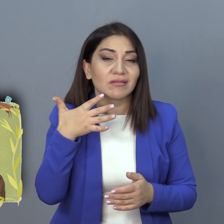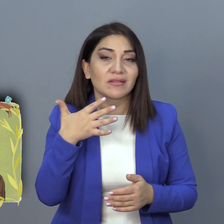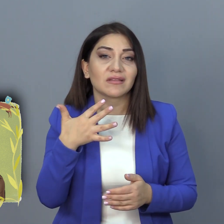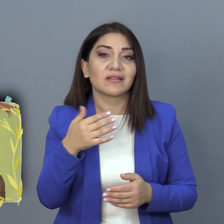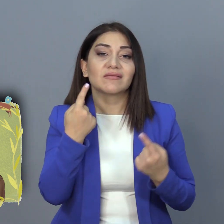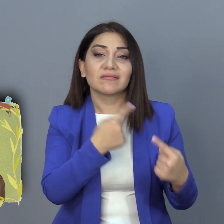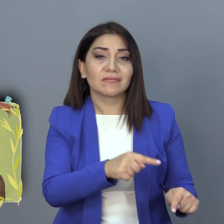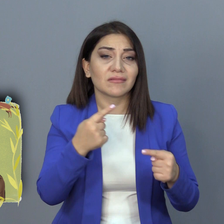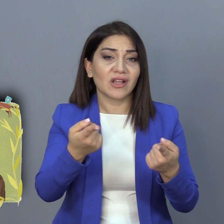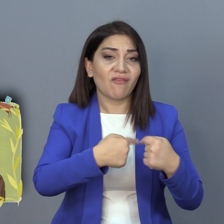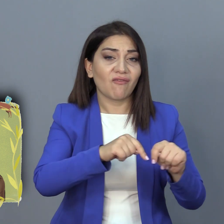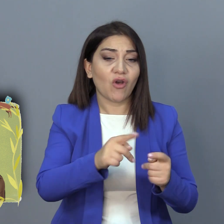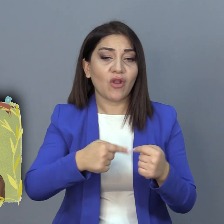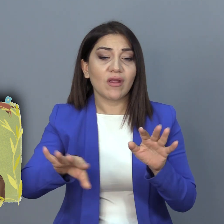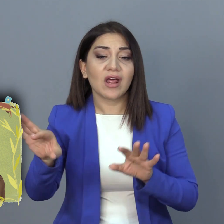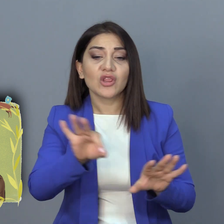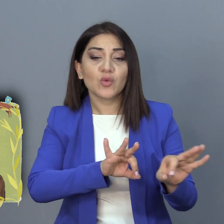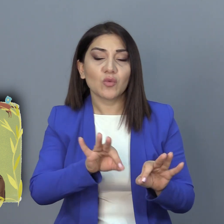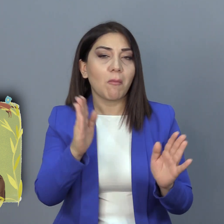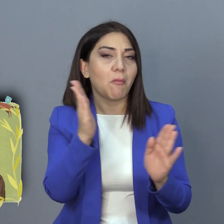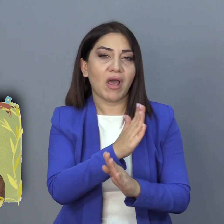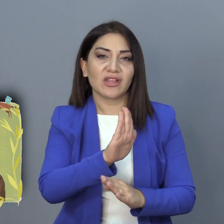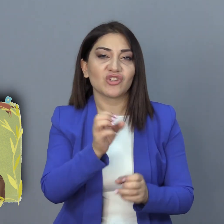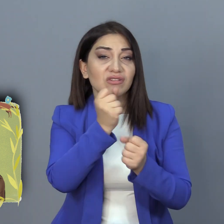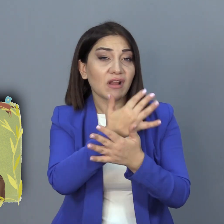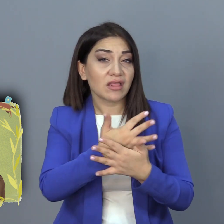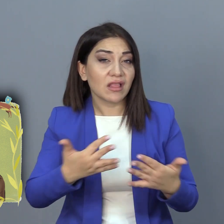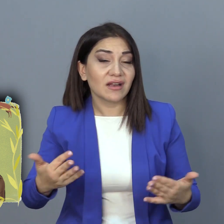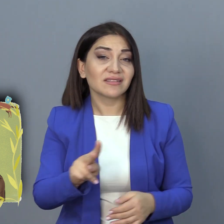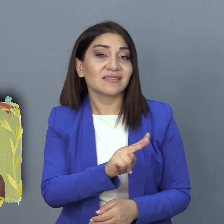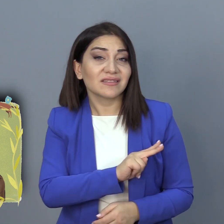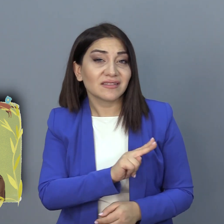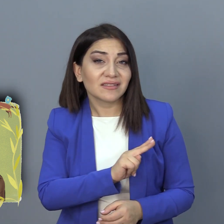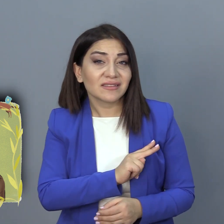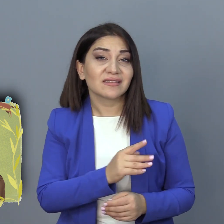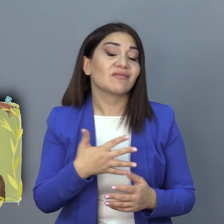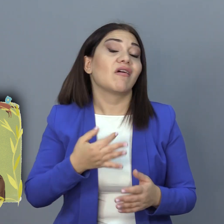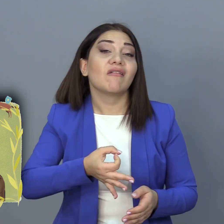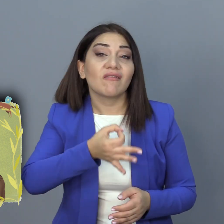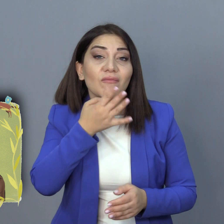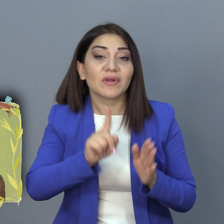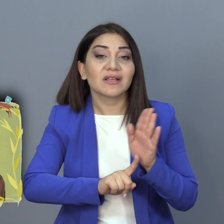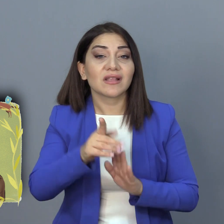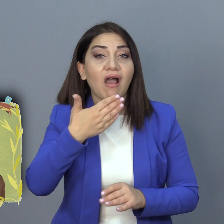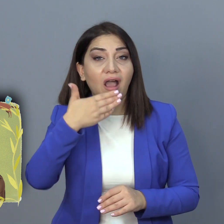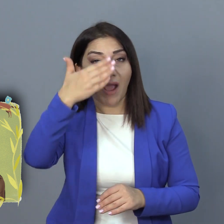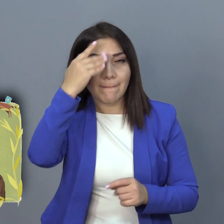ոլորդների ընտրությունը պատ տահական չէ։ Կենթանիների հանդեպսեր ու հիացմունքը սկսվեցին ամարային մի օր, երբ պատանի